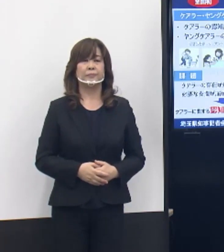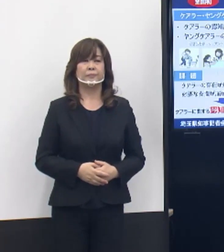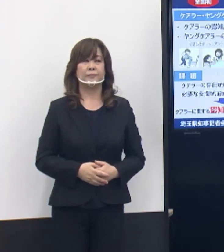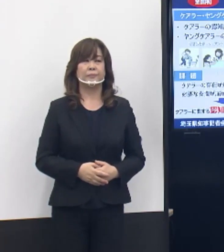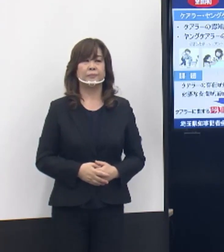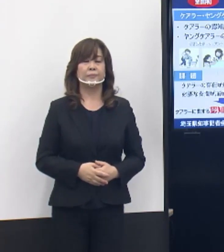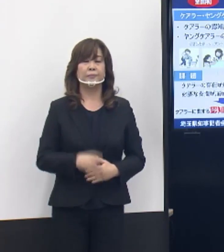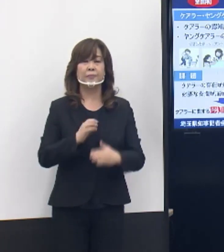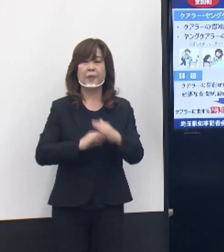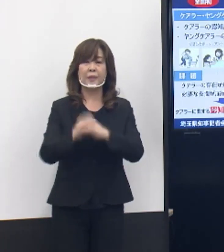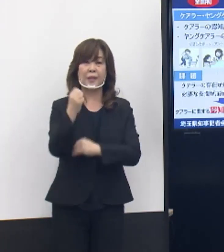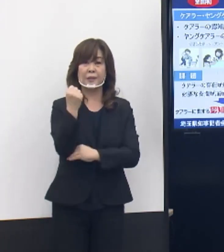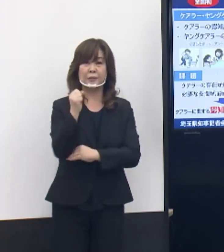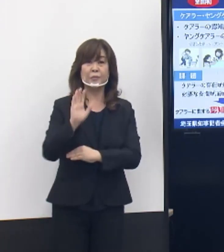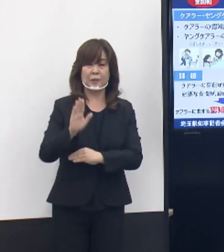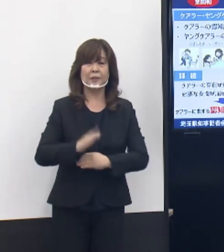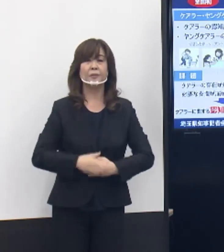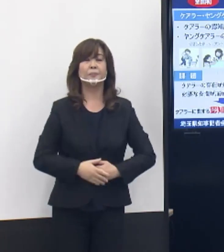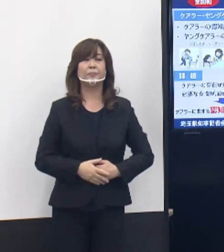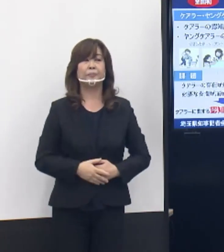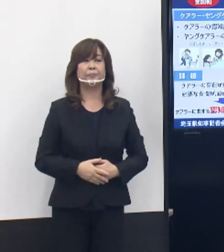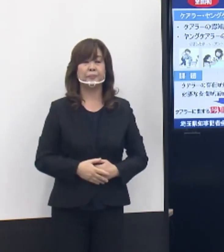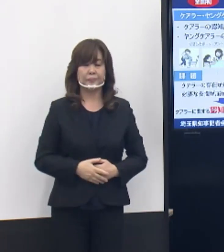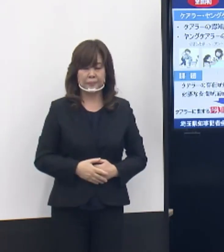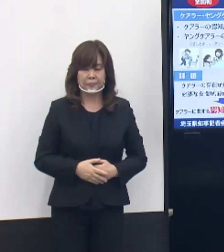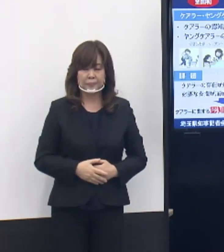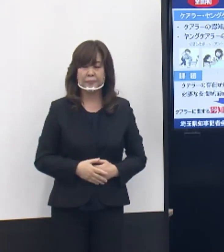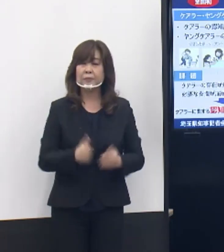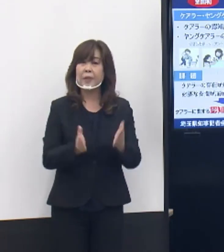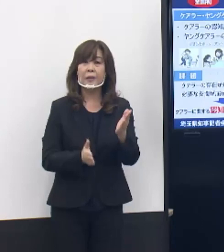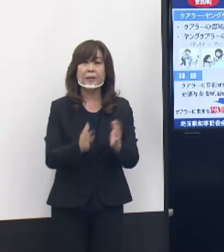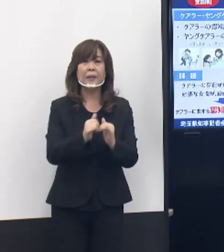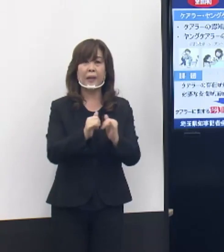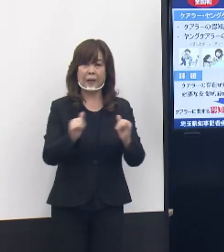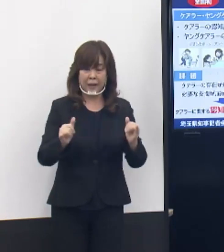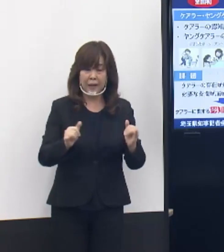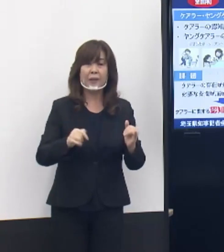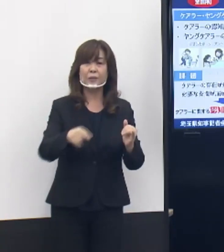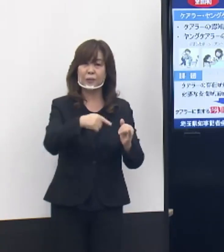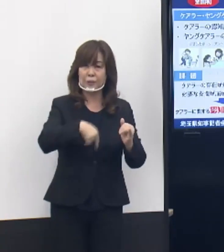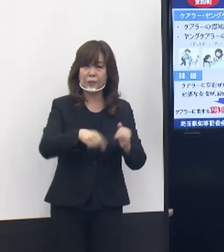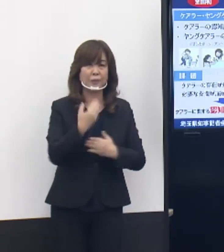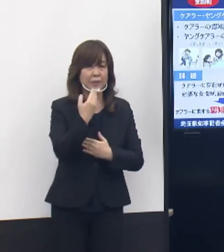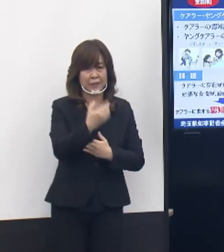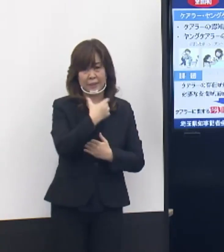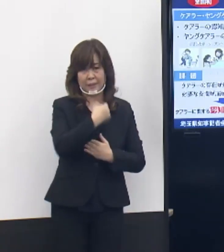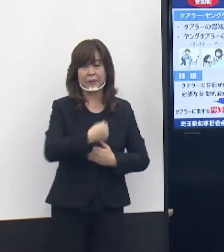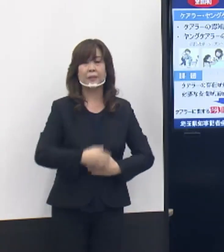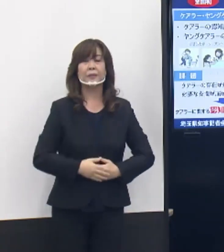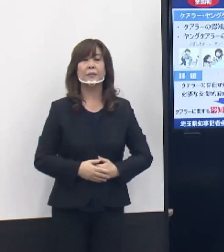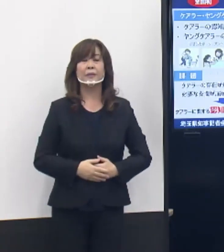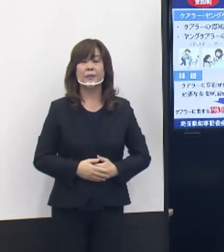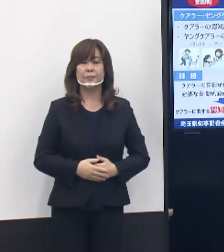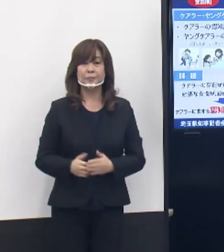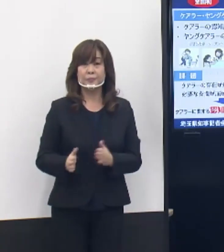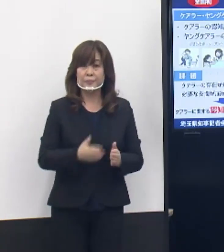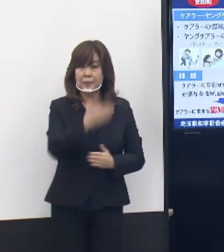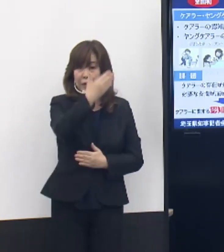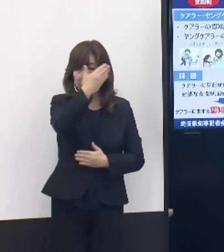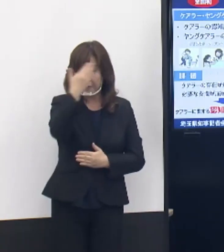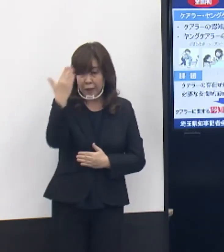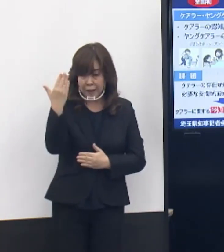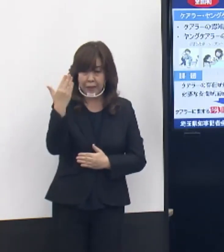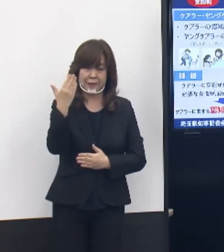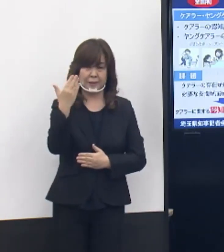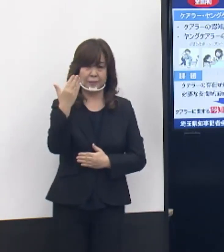あ、すみません、朝日新聞に変わって、今の、 ケアラーのところでまたちょっと質問したいんですけども、特にヤングケアラーについてな